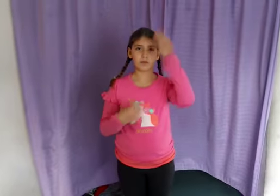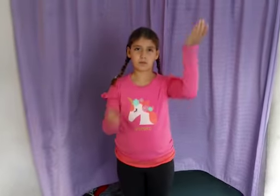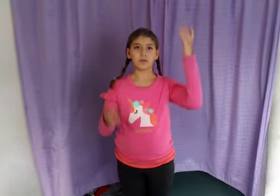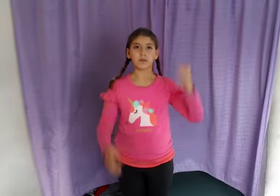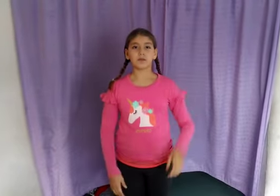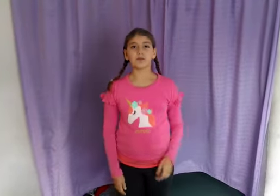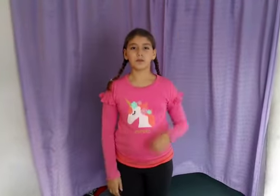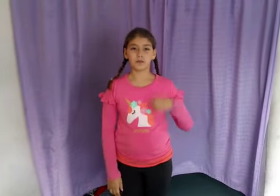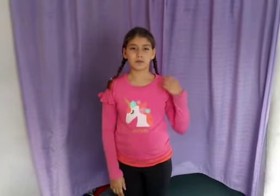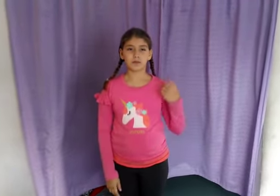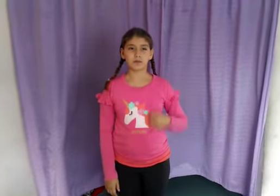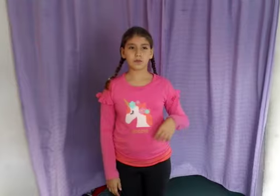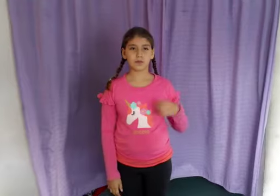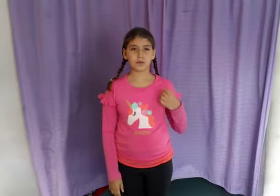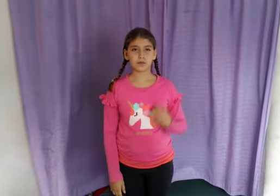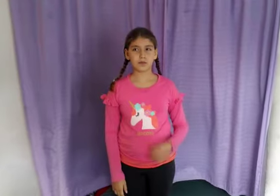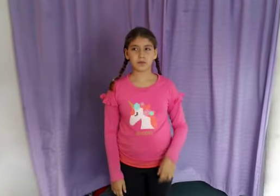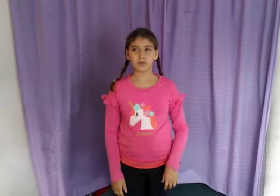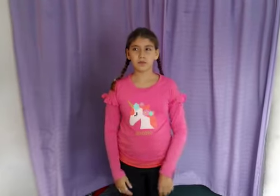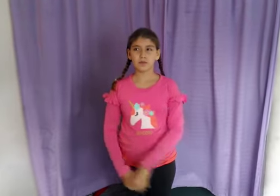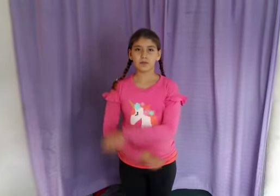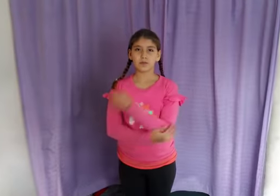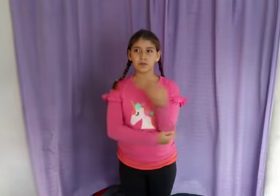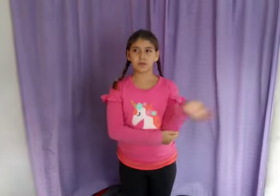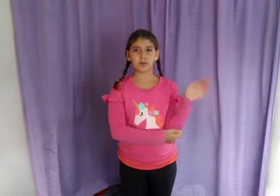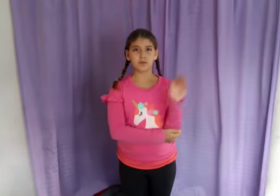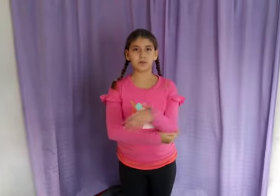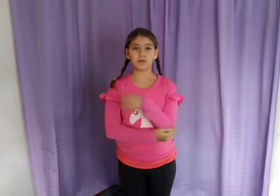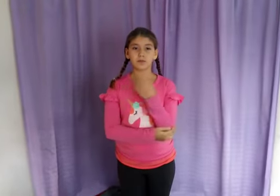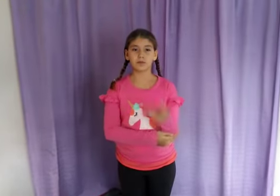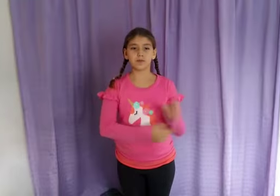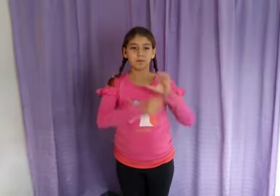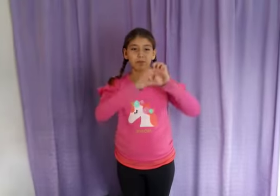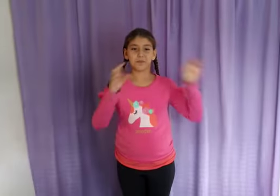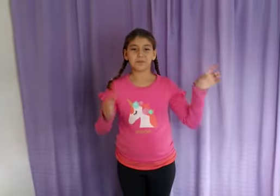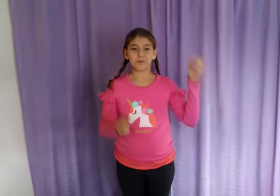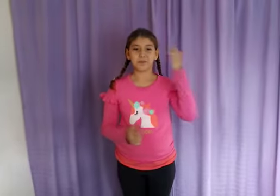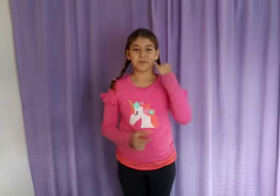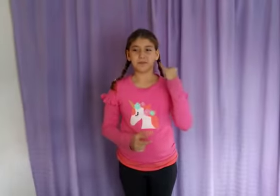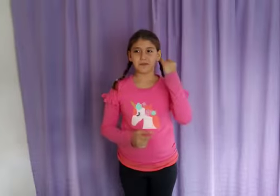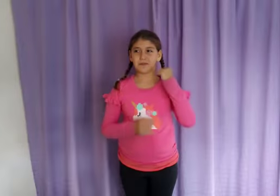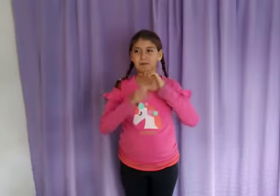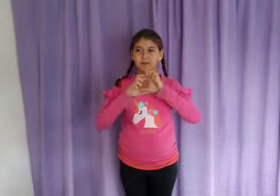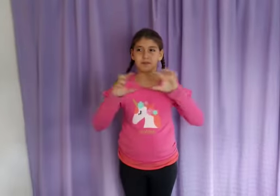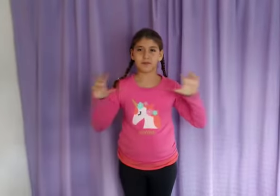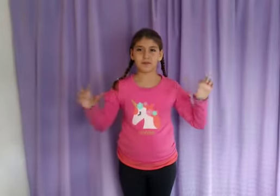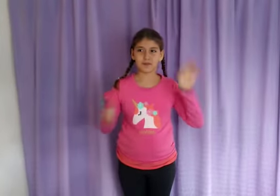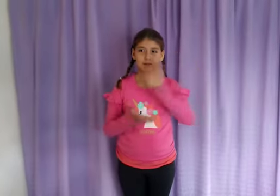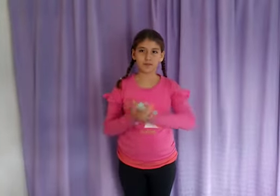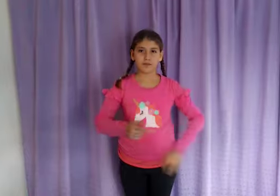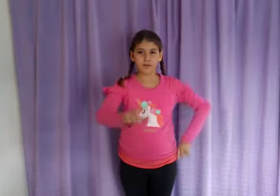Salve Argentina, bandera azul y blanca